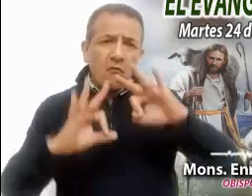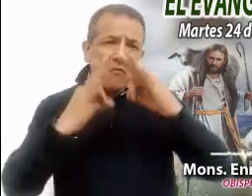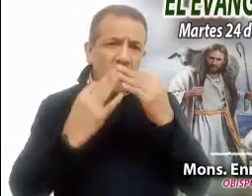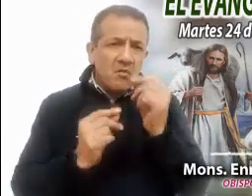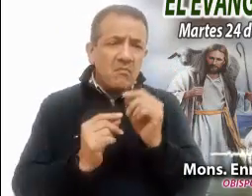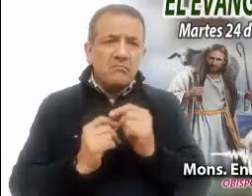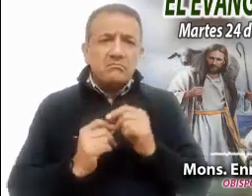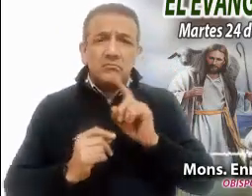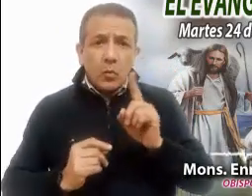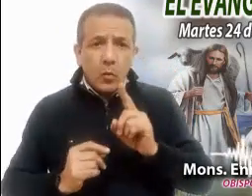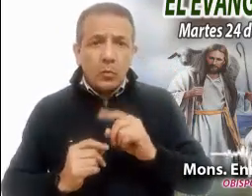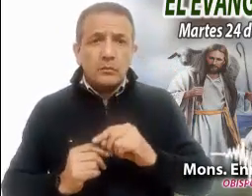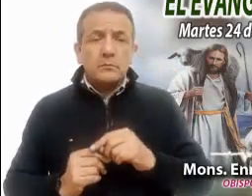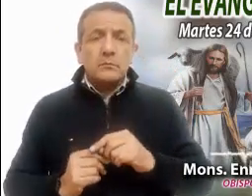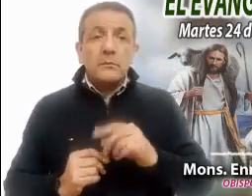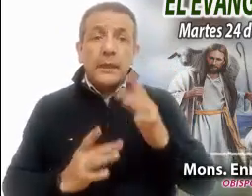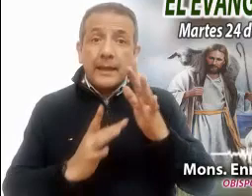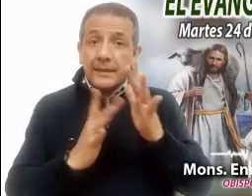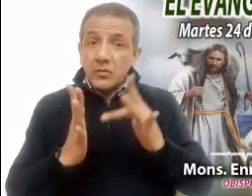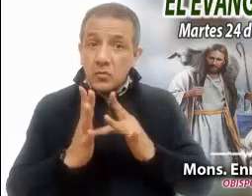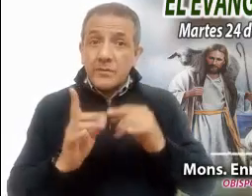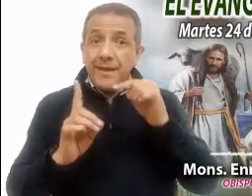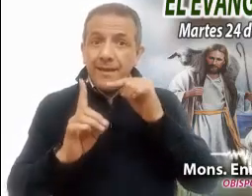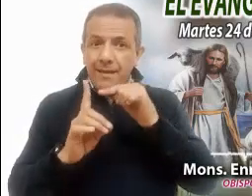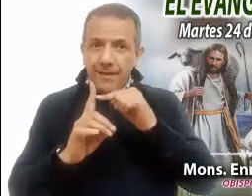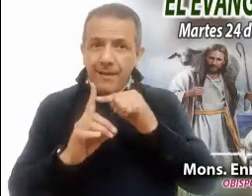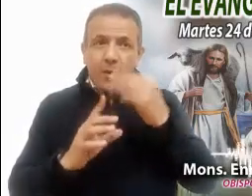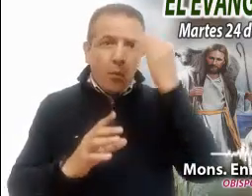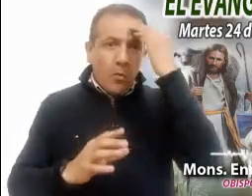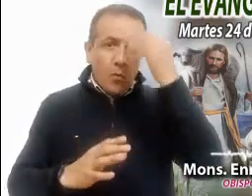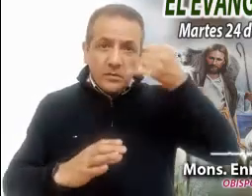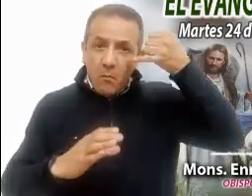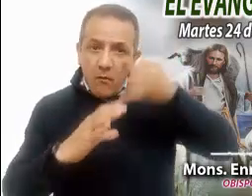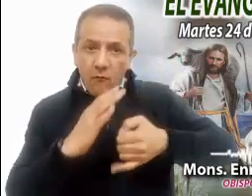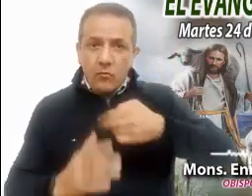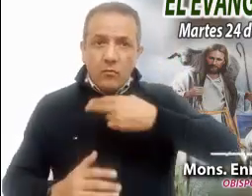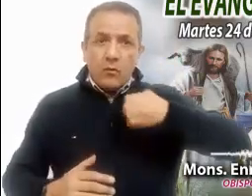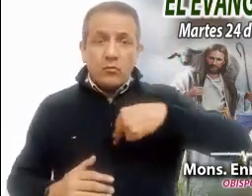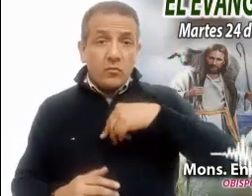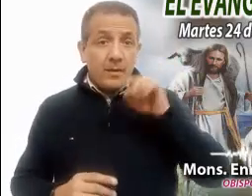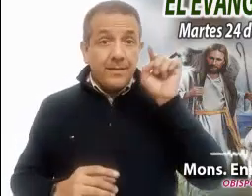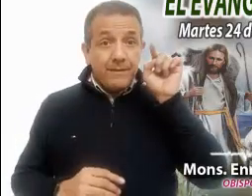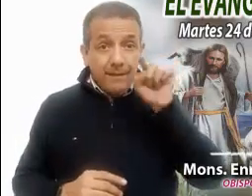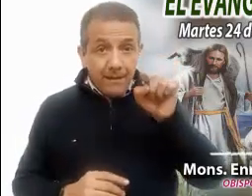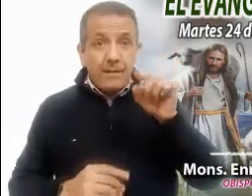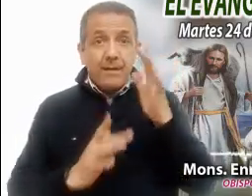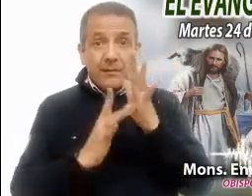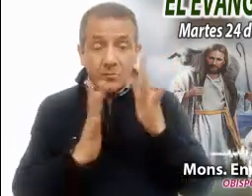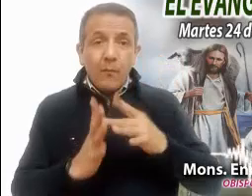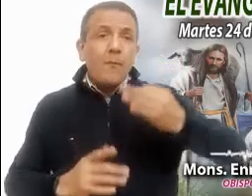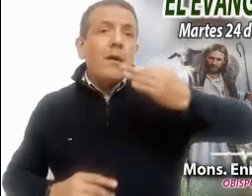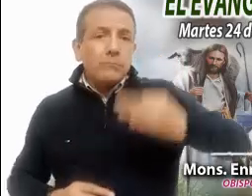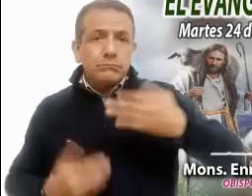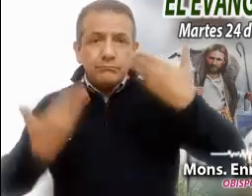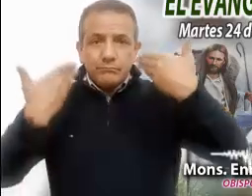sabemos. Y Jesús nos conoce a plenitud y nos acepta como somos. Jesús